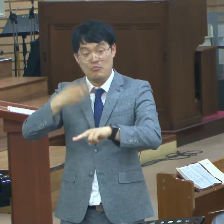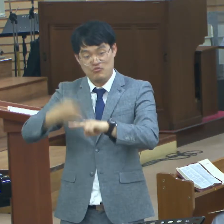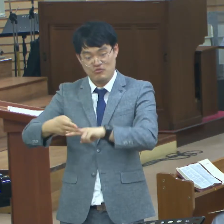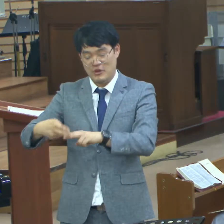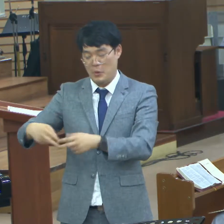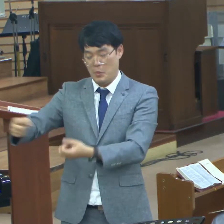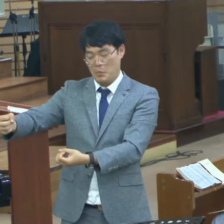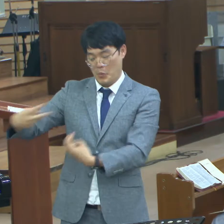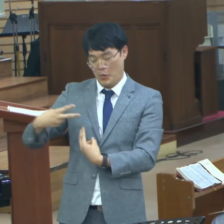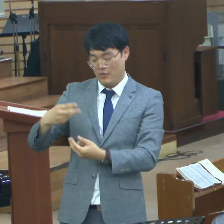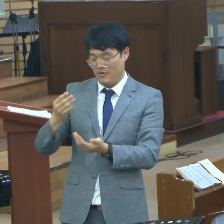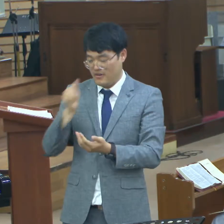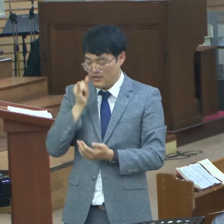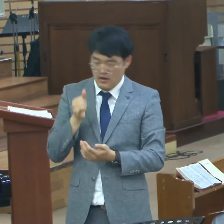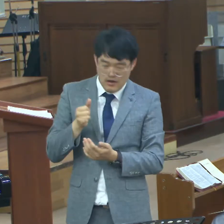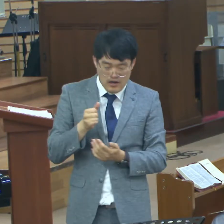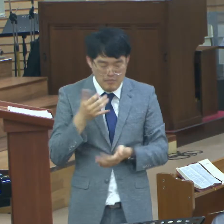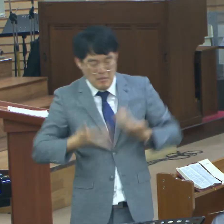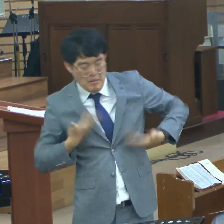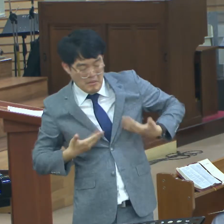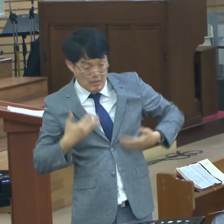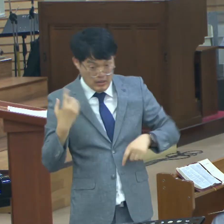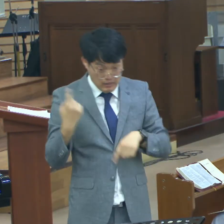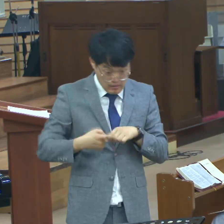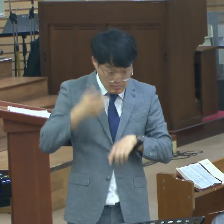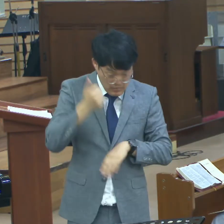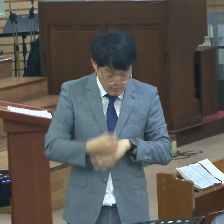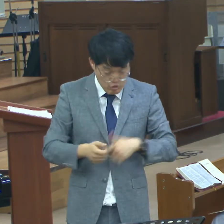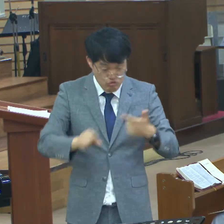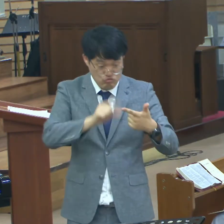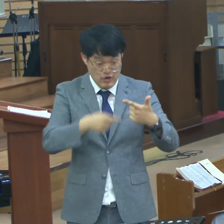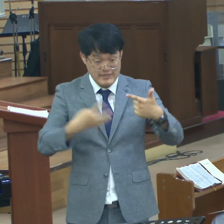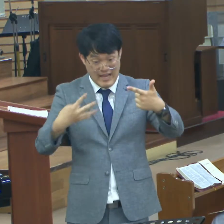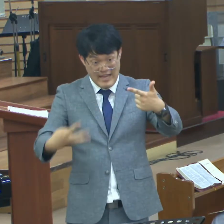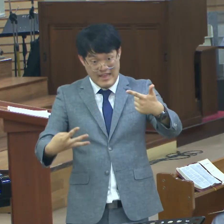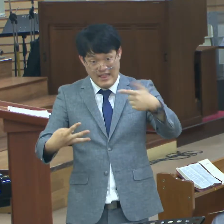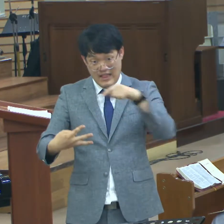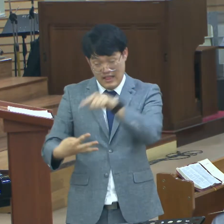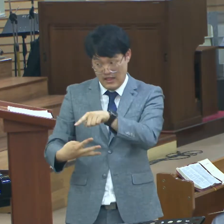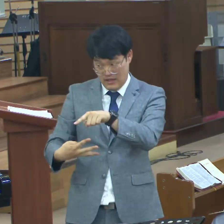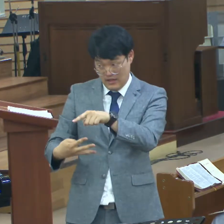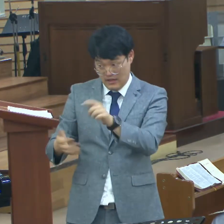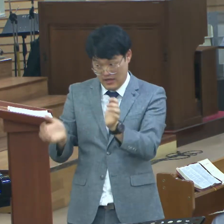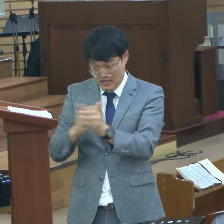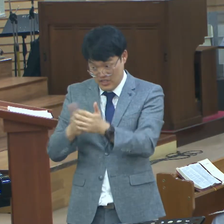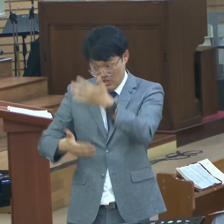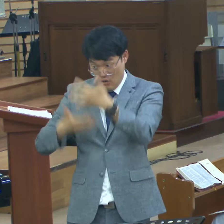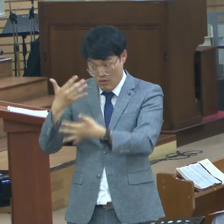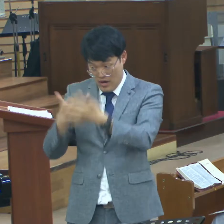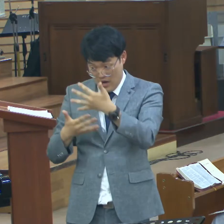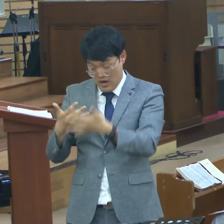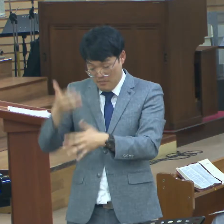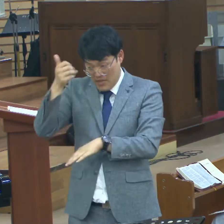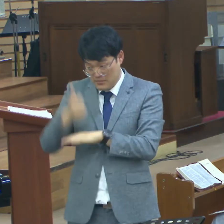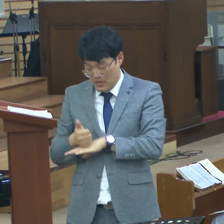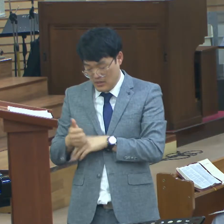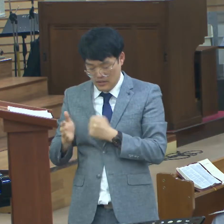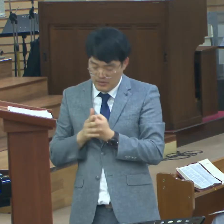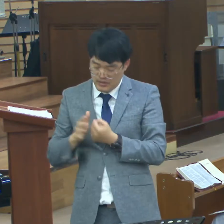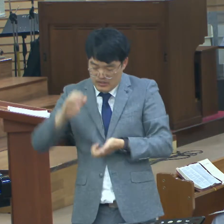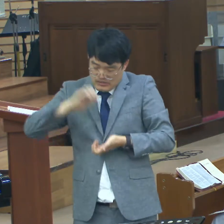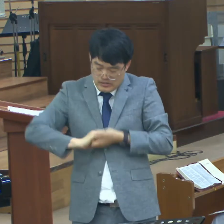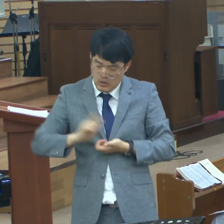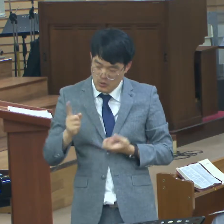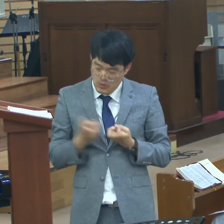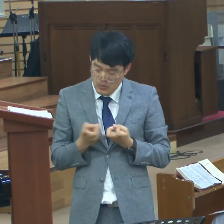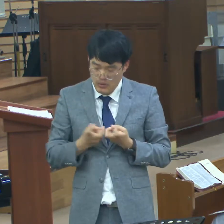못 보다가 마지막 만료일이 6월 4일이었어요. 이제 그때도 못 보면 표가 없어지는 거예요. 그래서